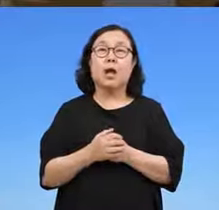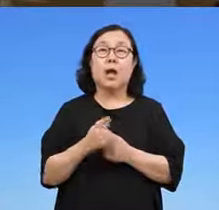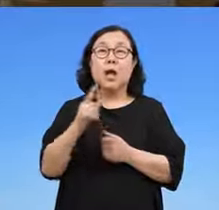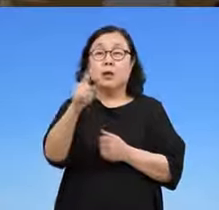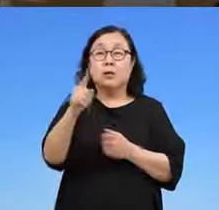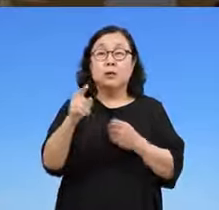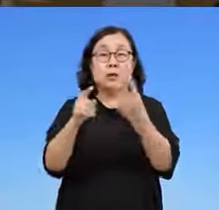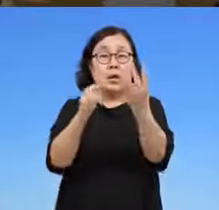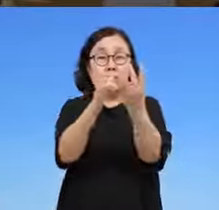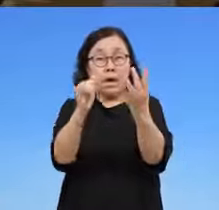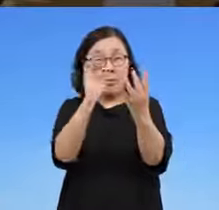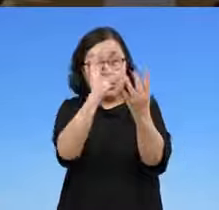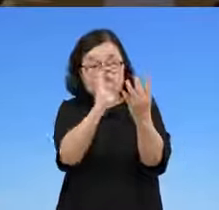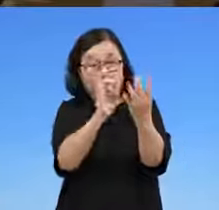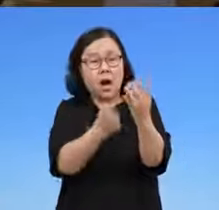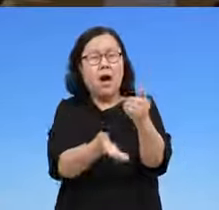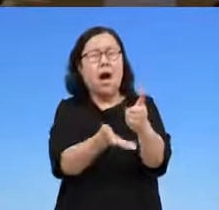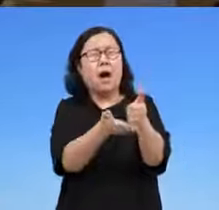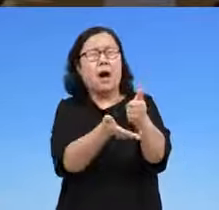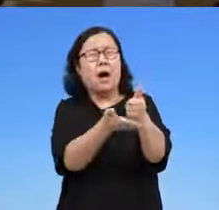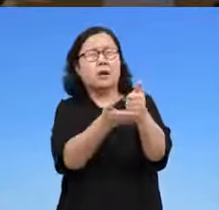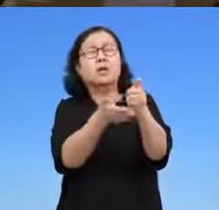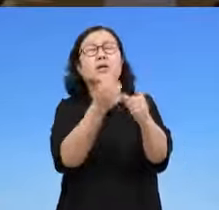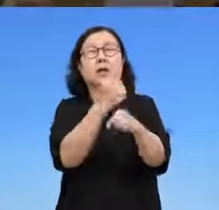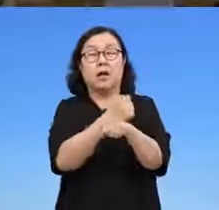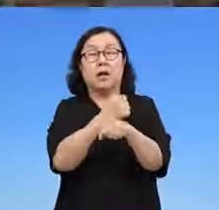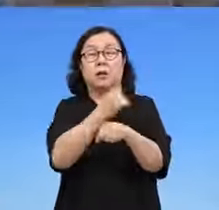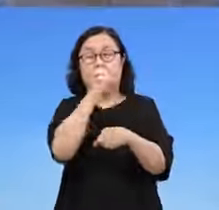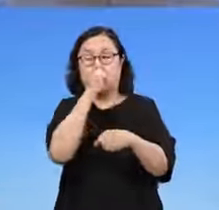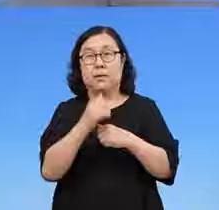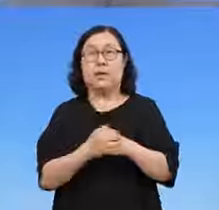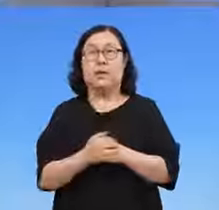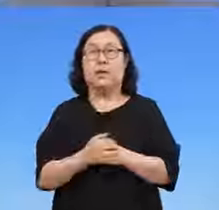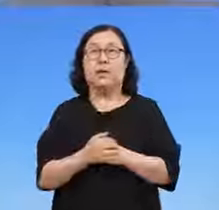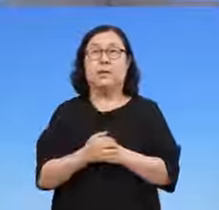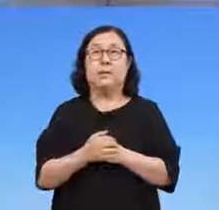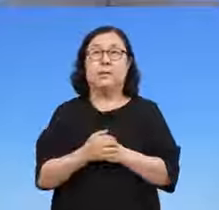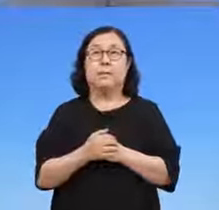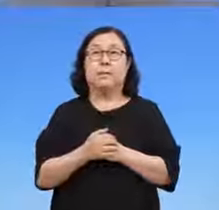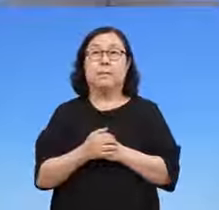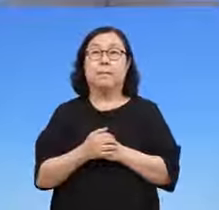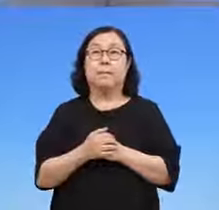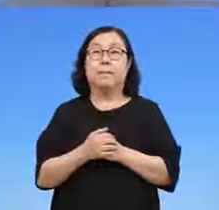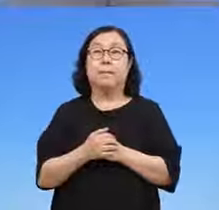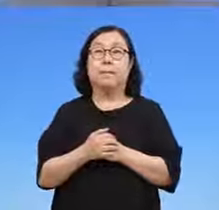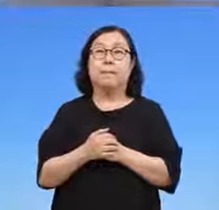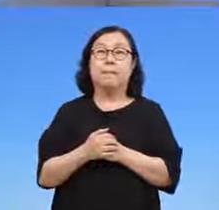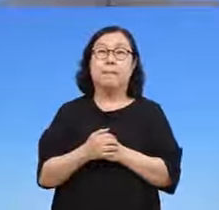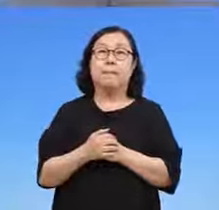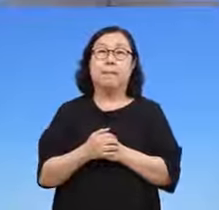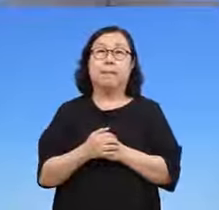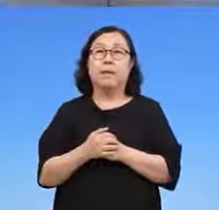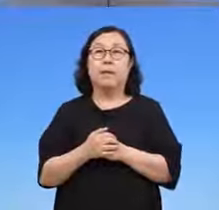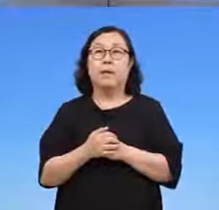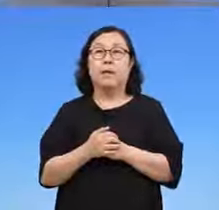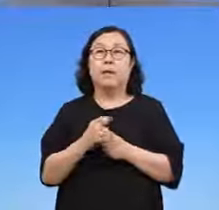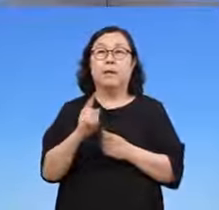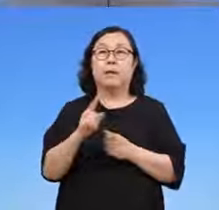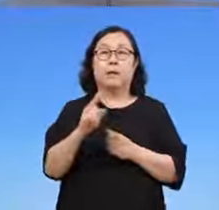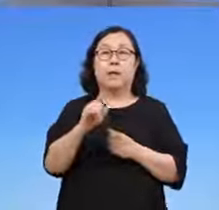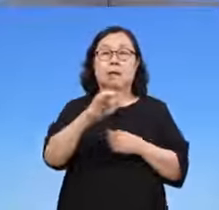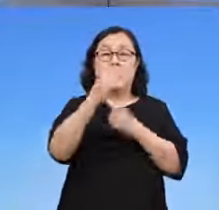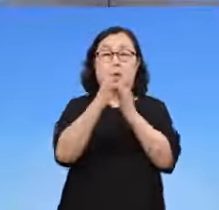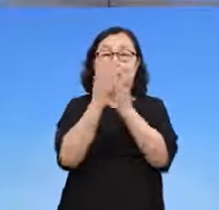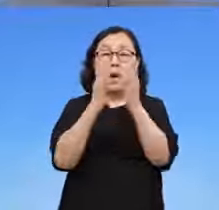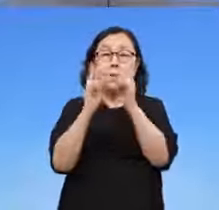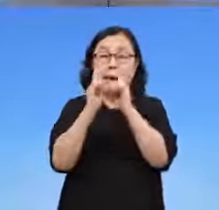아니고요, 너무나 칭찬을 하시는 거예요. 사실은 오늘 이 본문 말씀 속에서 이제 신학적으로도